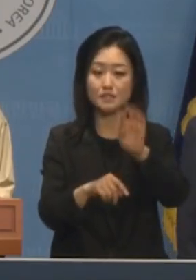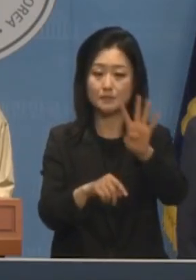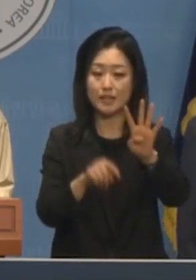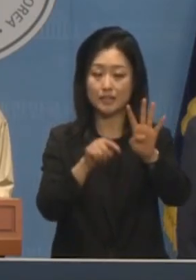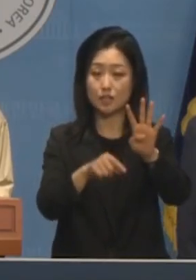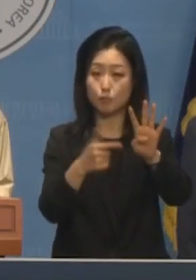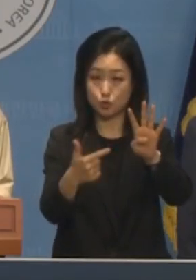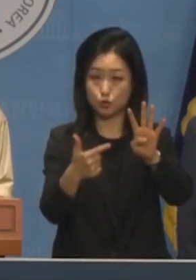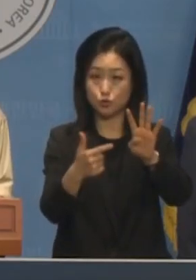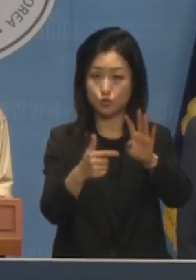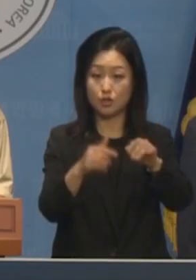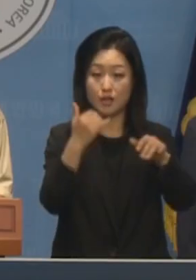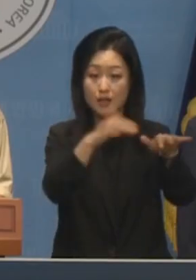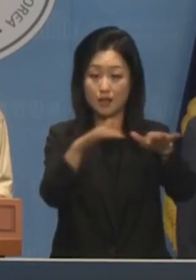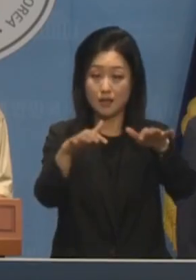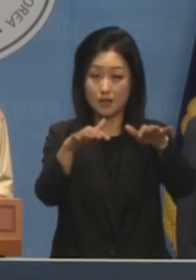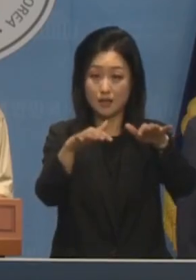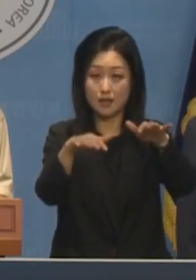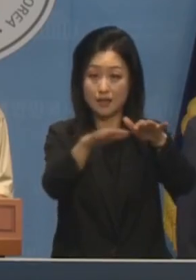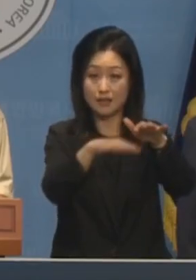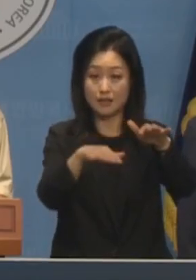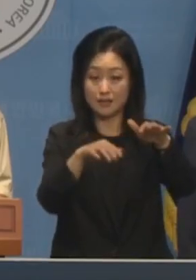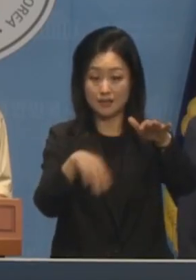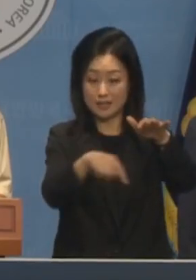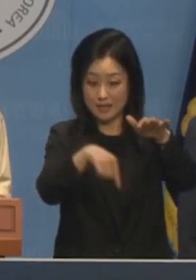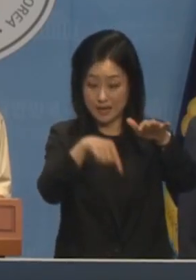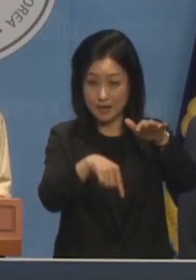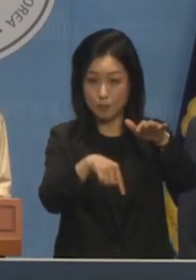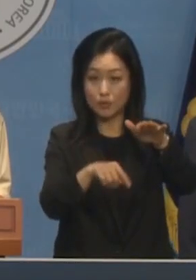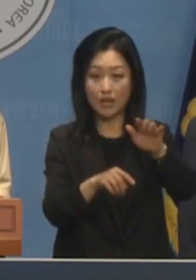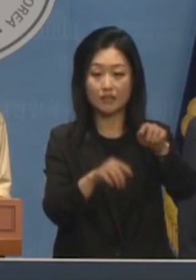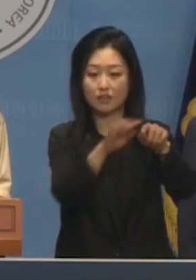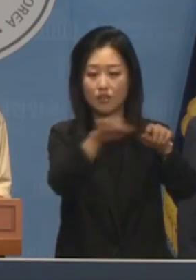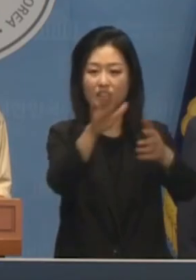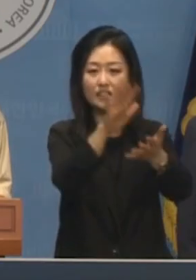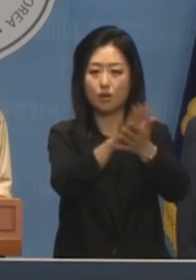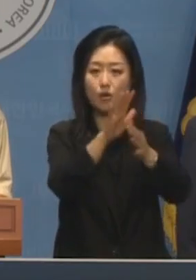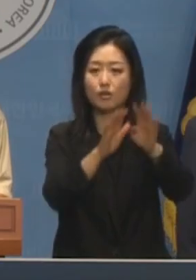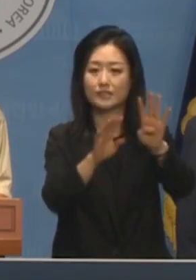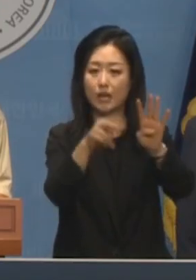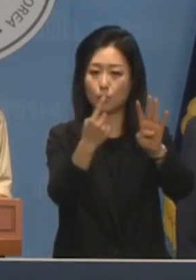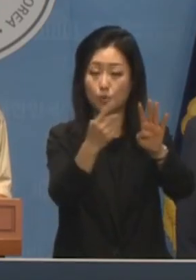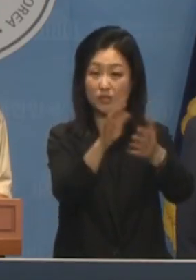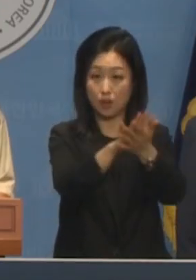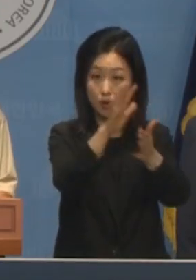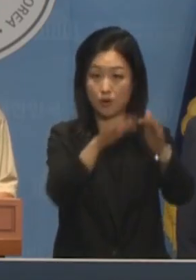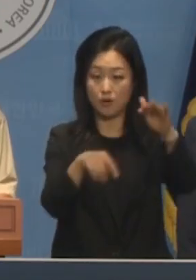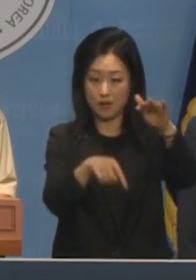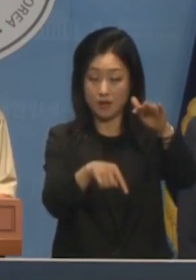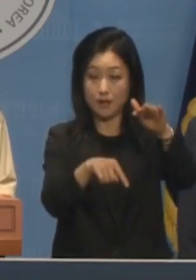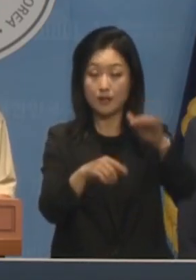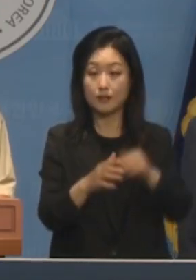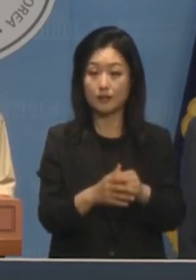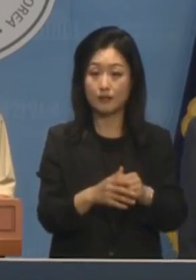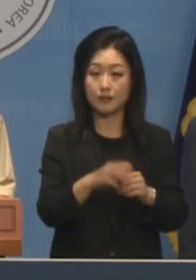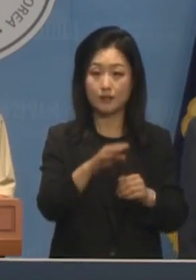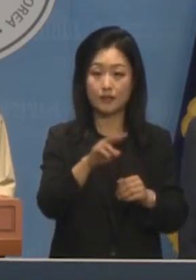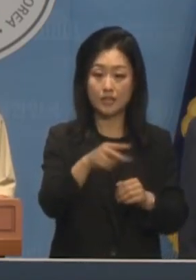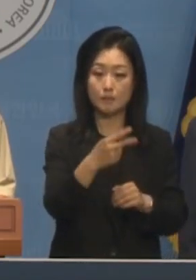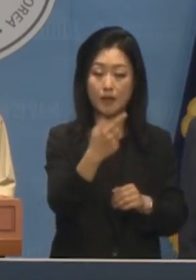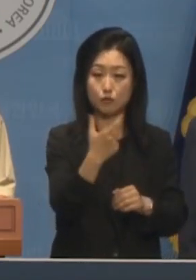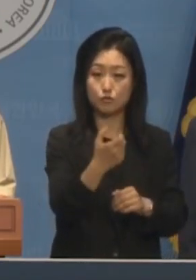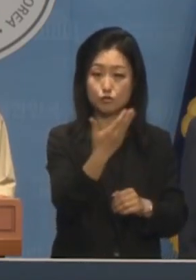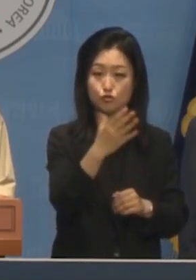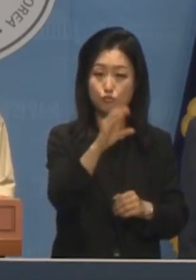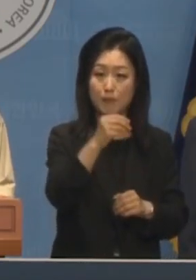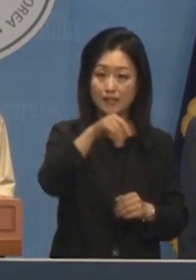34.6도였습니다. 그러니까 수온이 상온보다 4.6도가 높은 상태였습니다. 유해 남조류 세포수는 296만